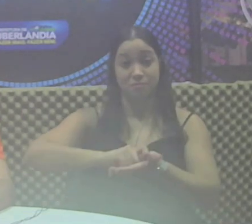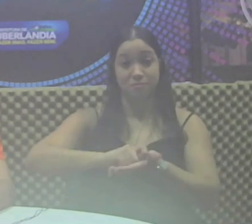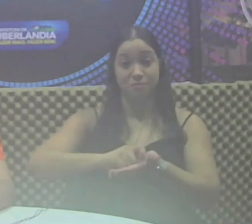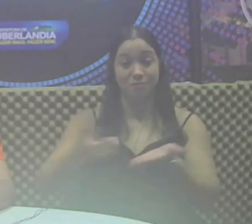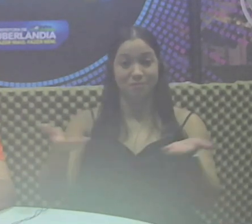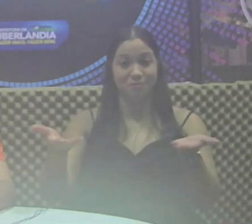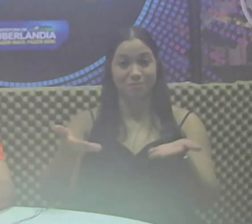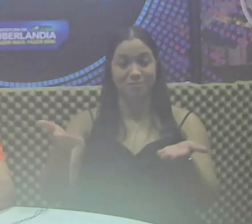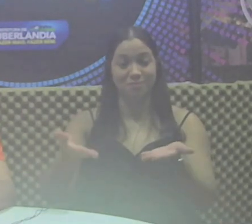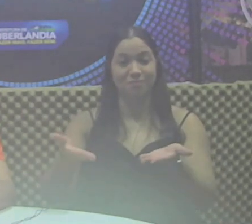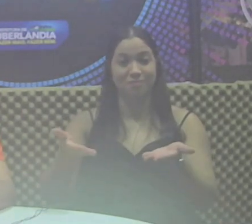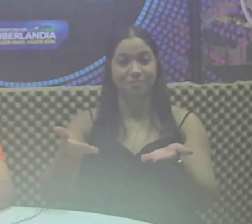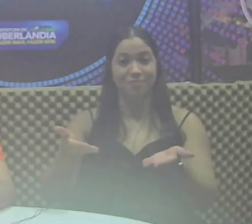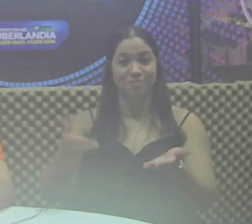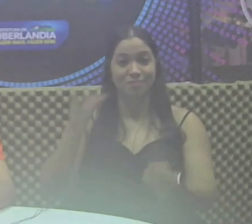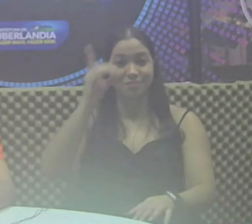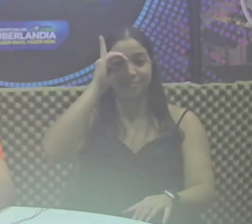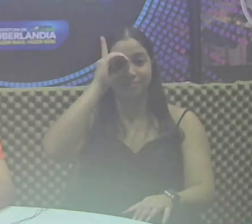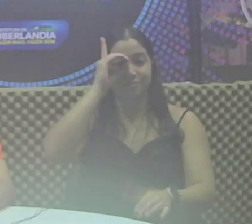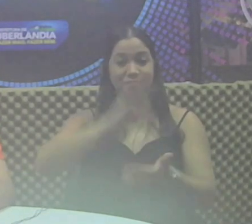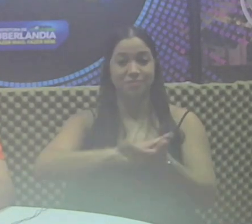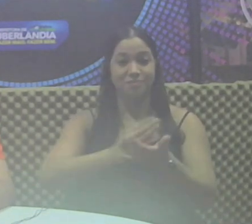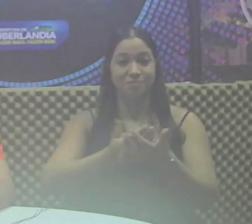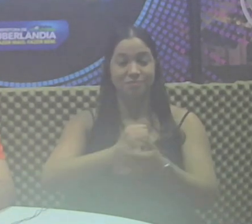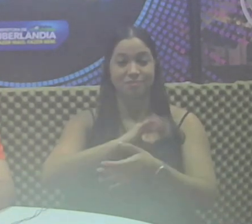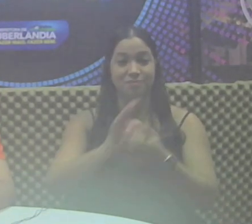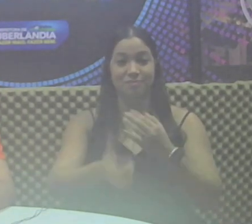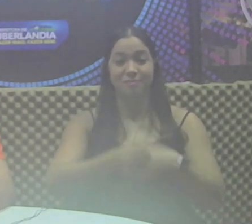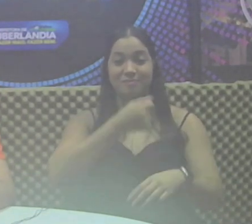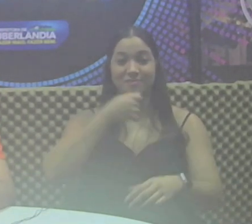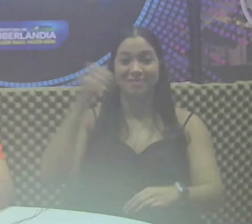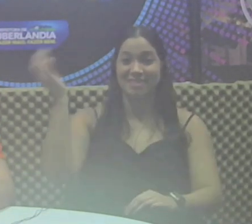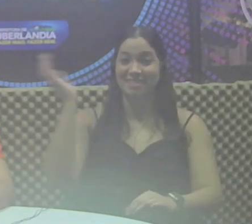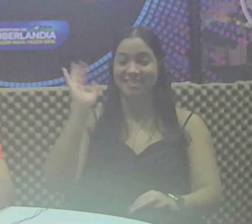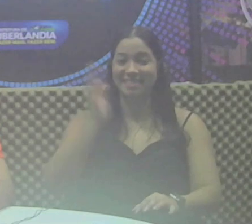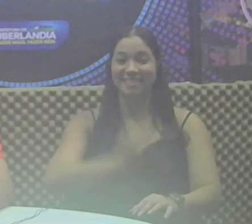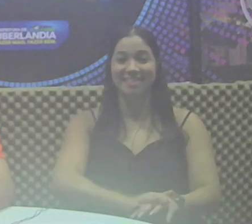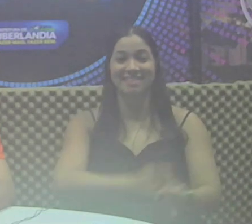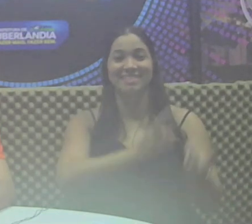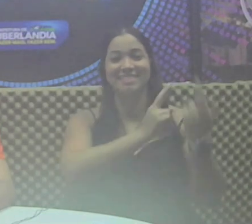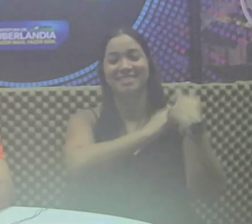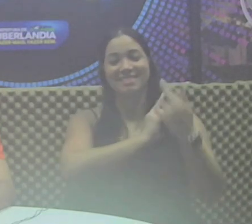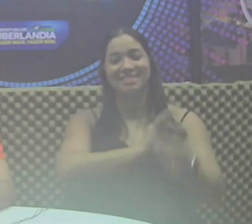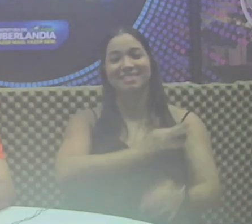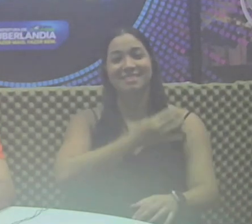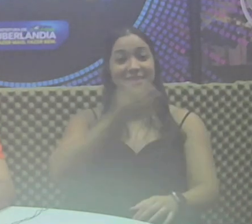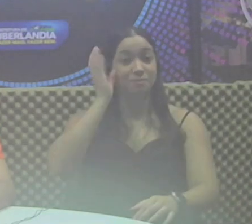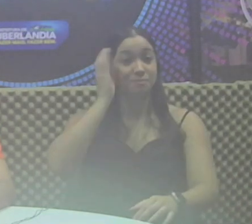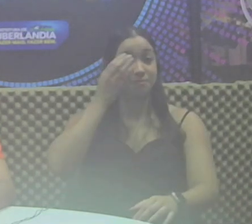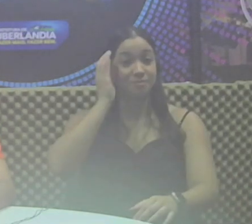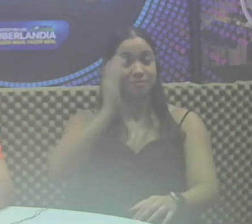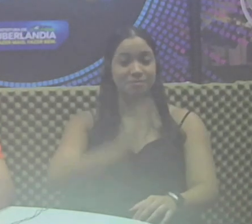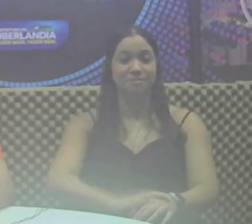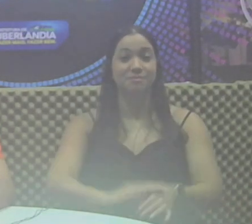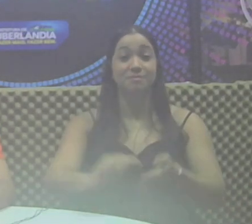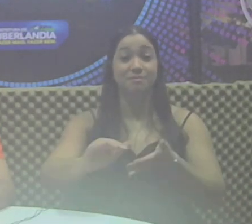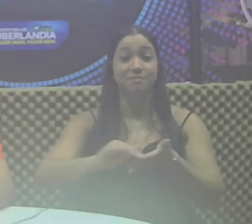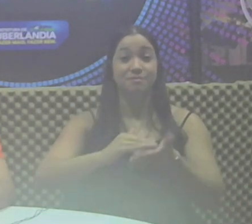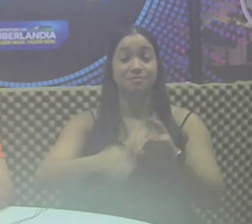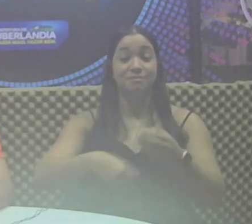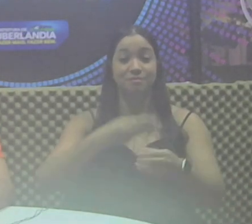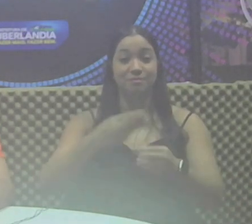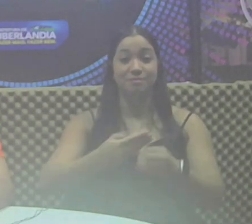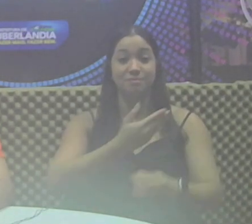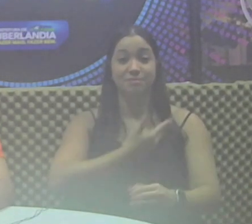Jornalista responsável pela edição, Daniela Aires. Tradução em Libras, Amanda Valentim. Responsável técnico, Cristiano Silva.